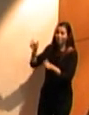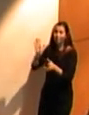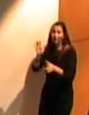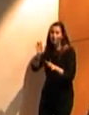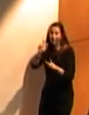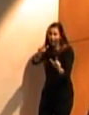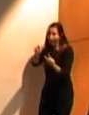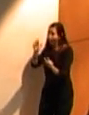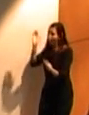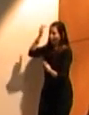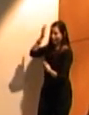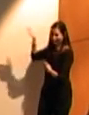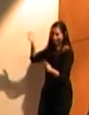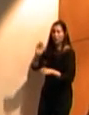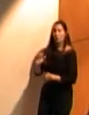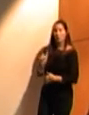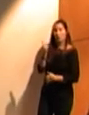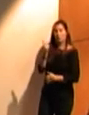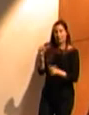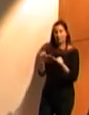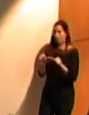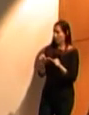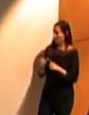reconnaîtront. Donc on a commencé par faire